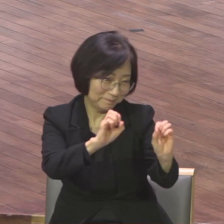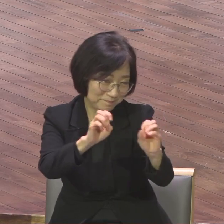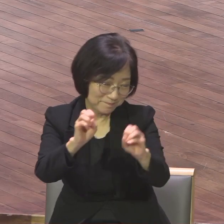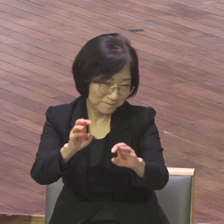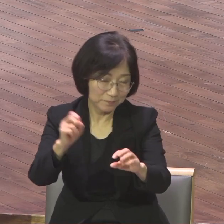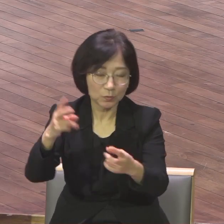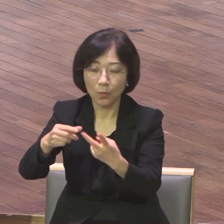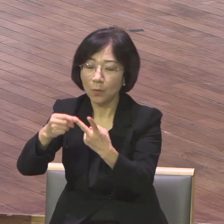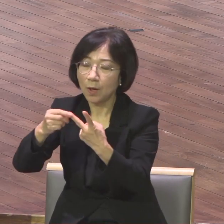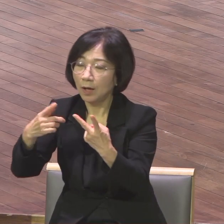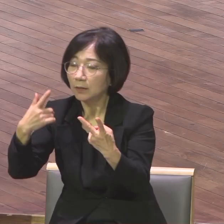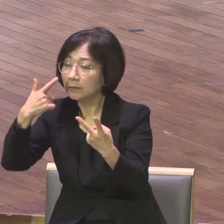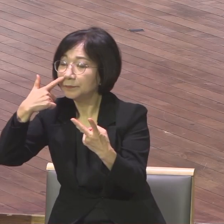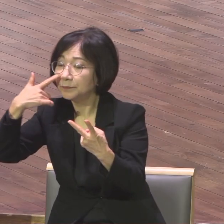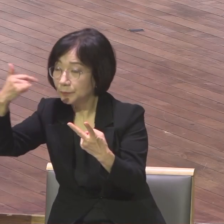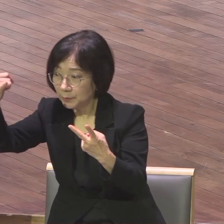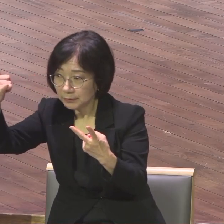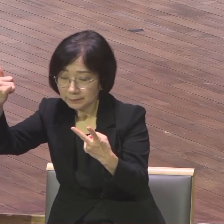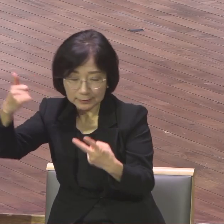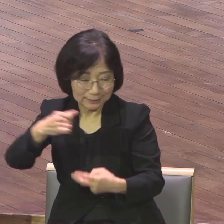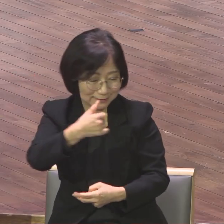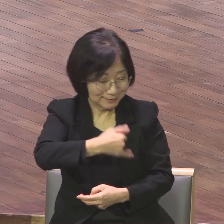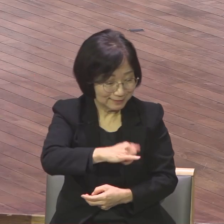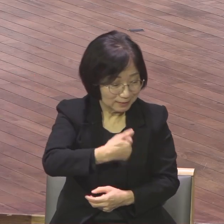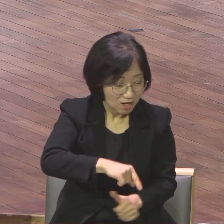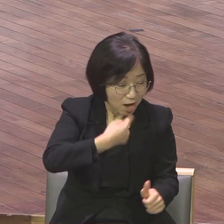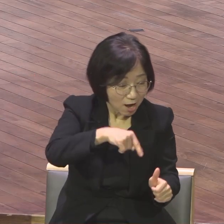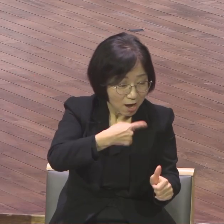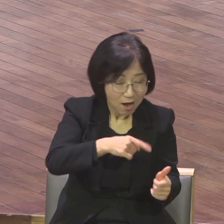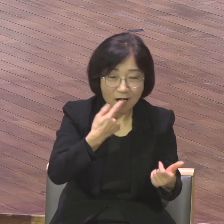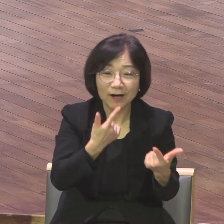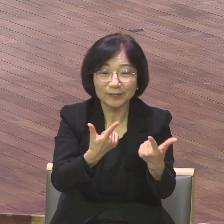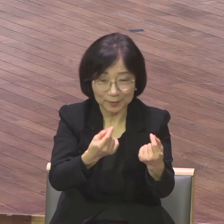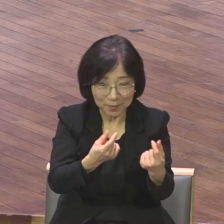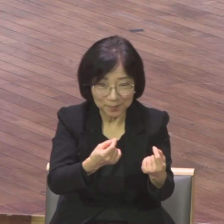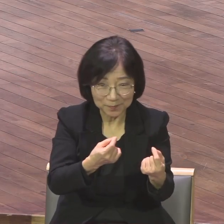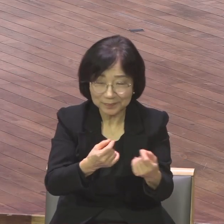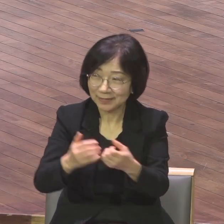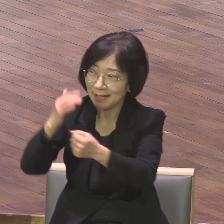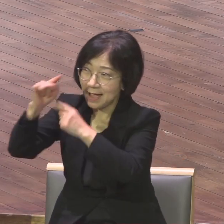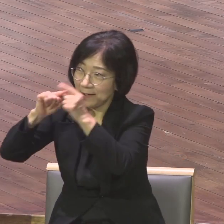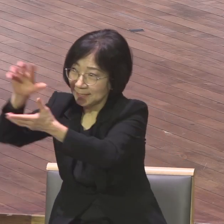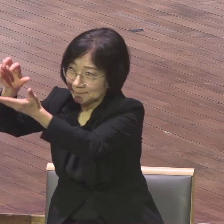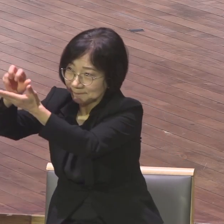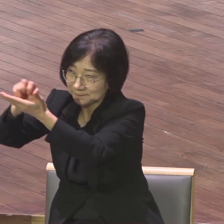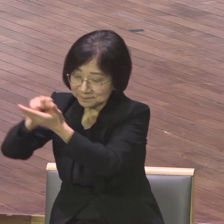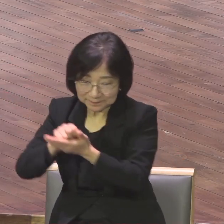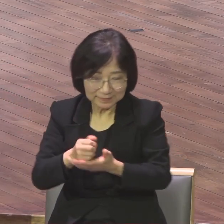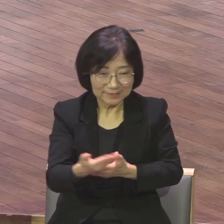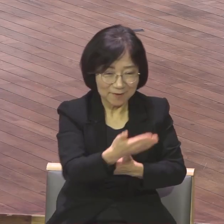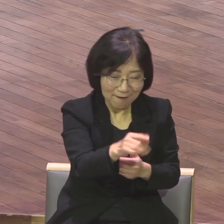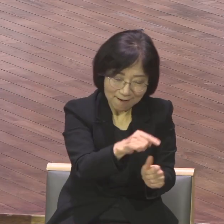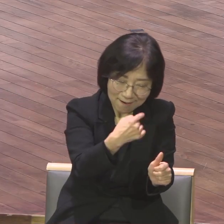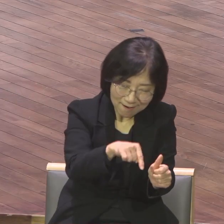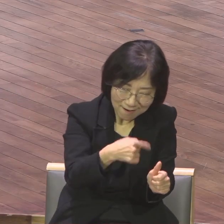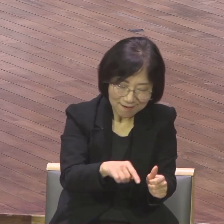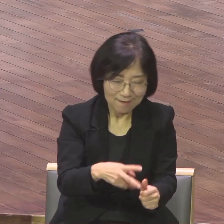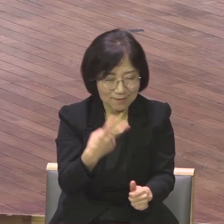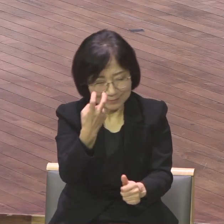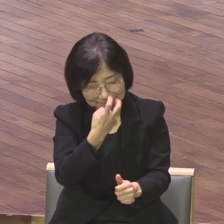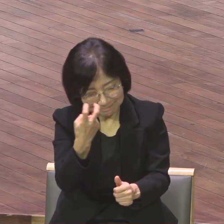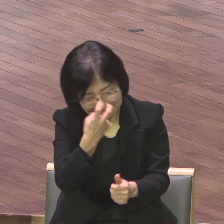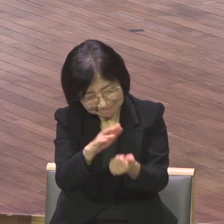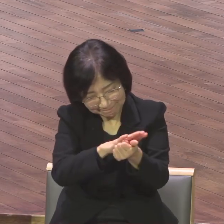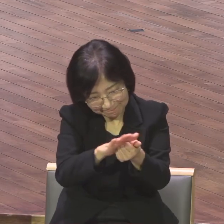자녀에게 하듯이 하나님의 말씀으로 건면하고 위로하고 경계했다고 그렇게 밝히고